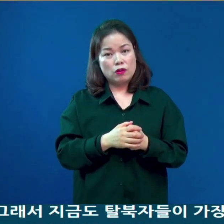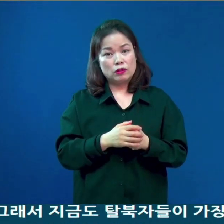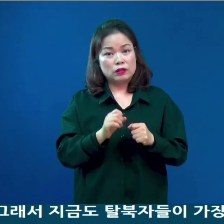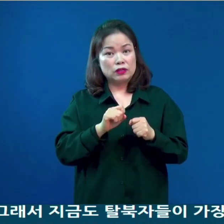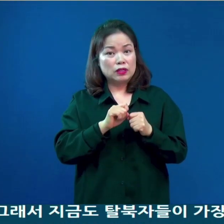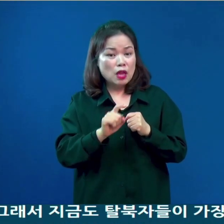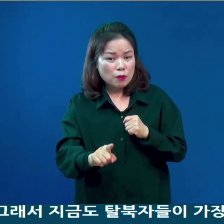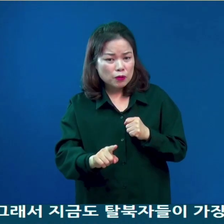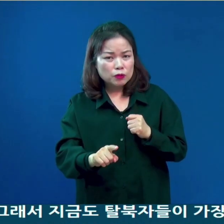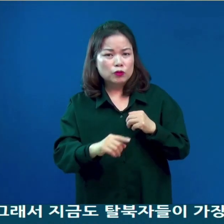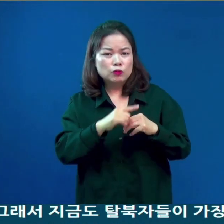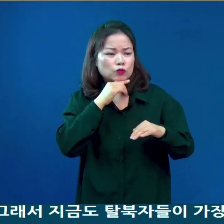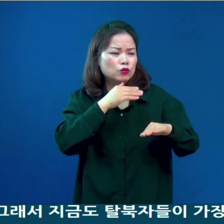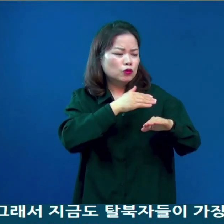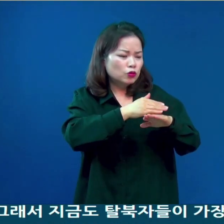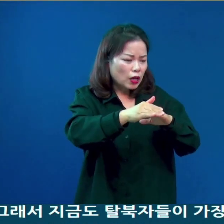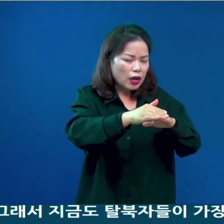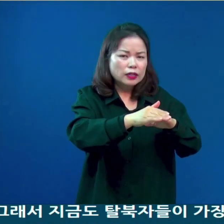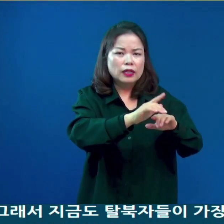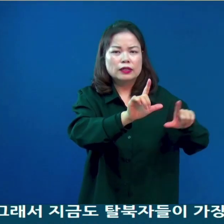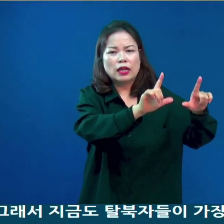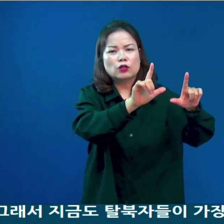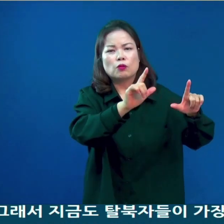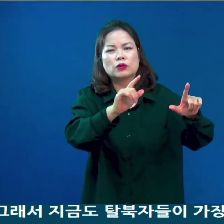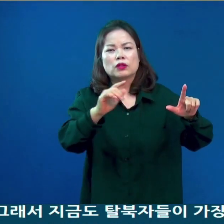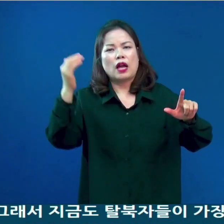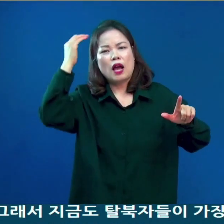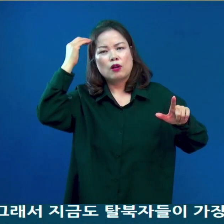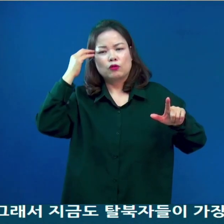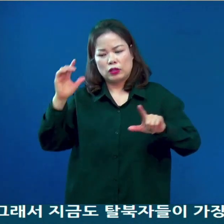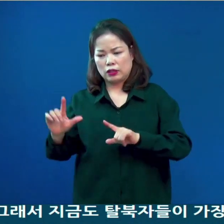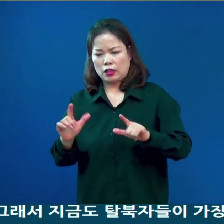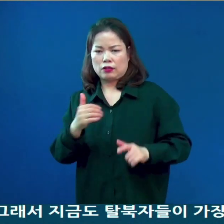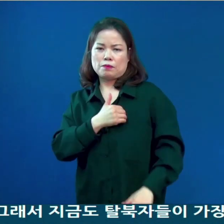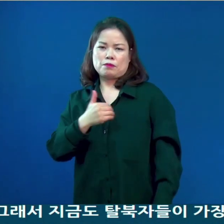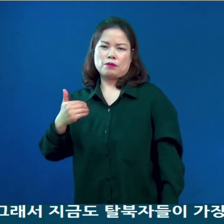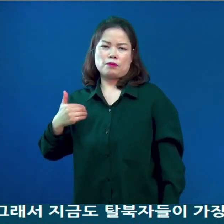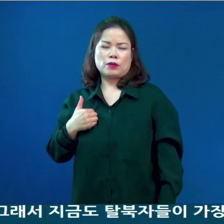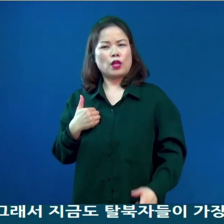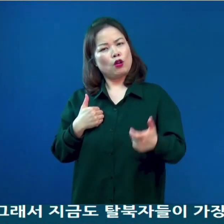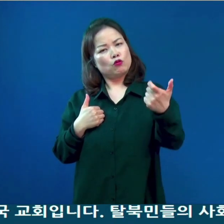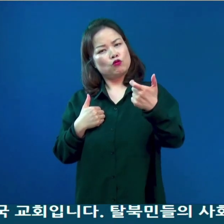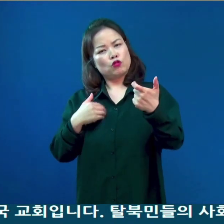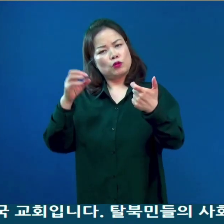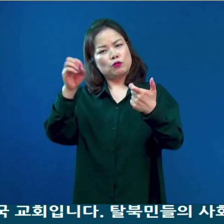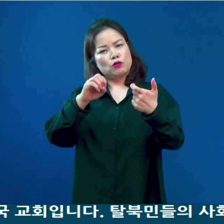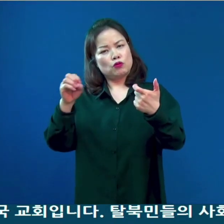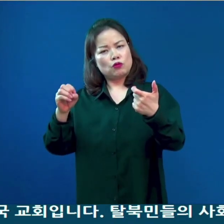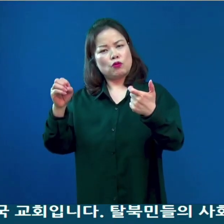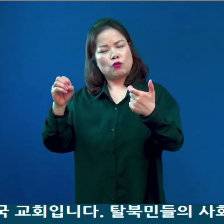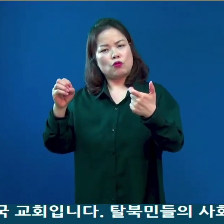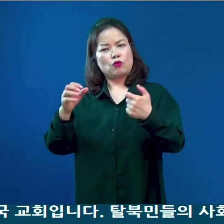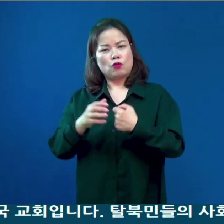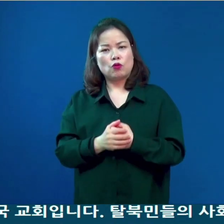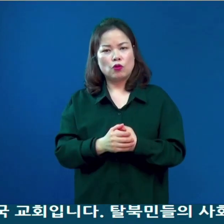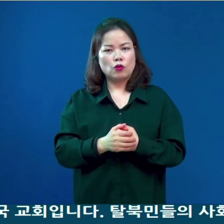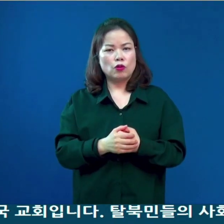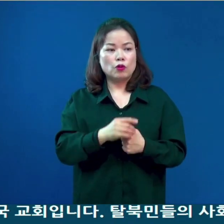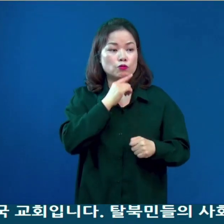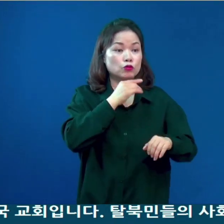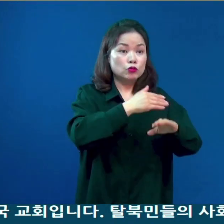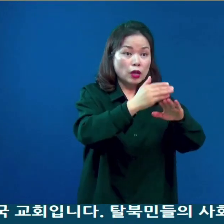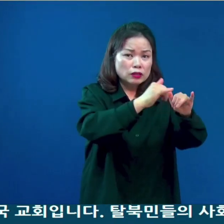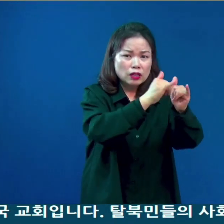대체로 북한에서 사는 것보다 훨씬 만족해야 합니다. 만족도가 한 60%에 이르니까 북한 사회와